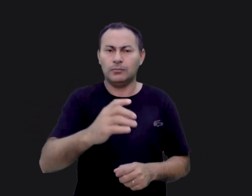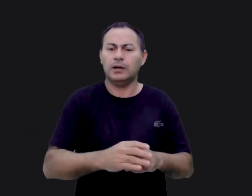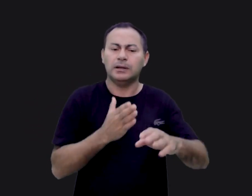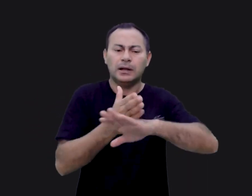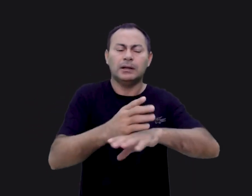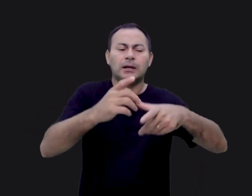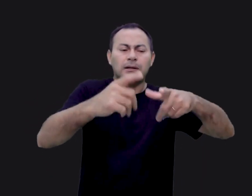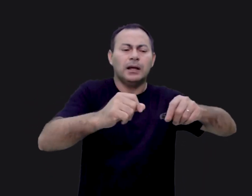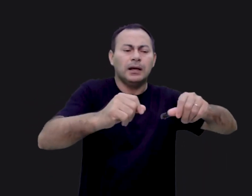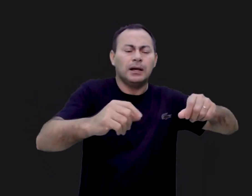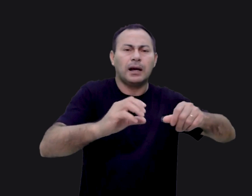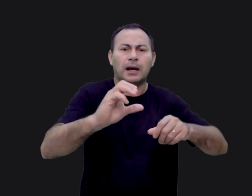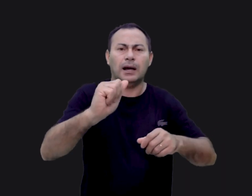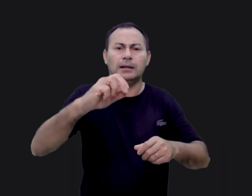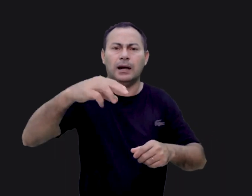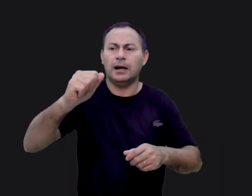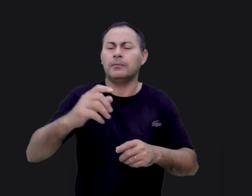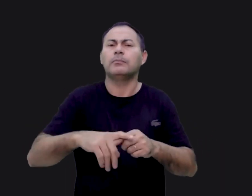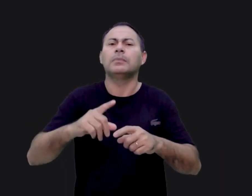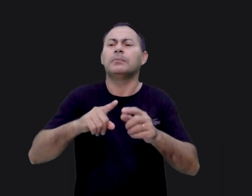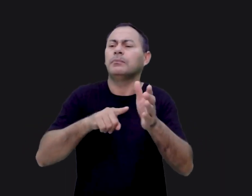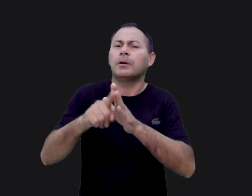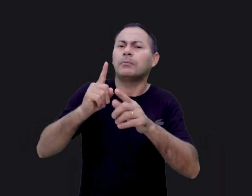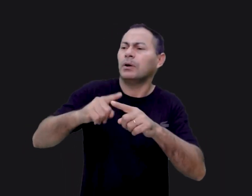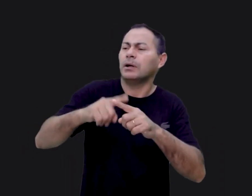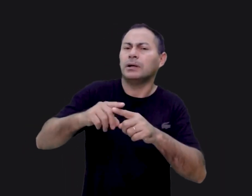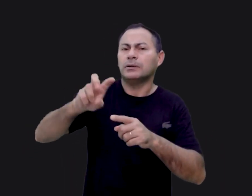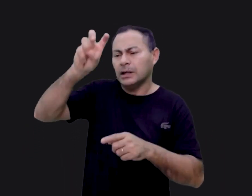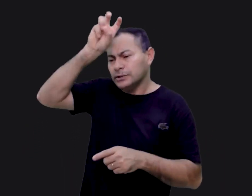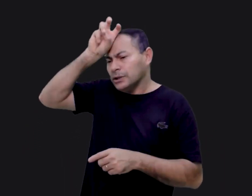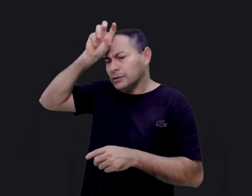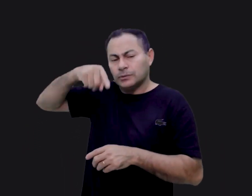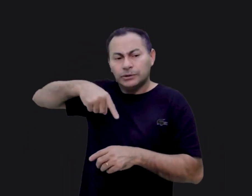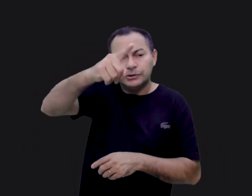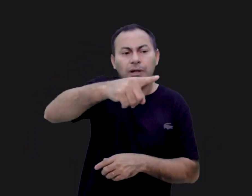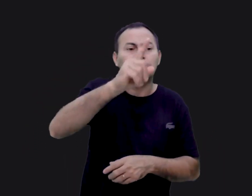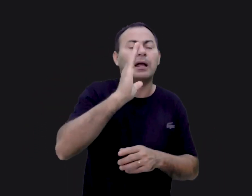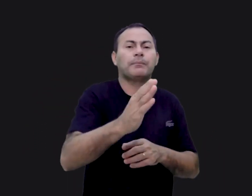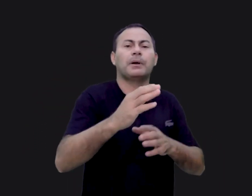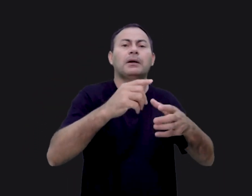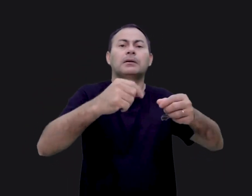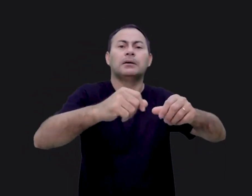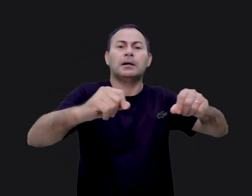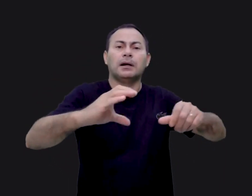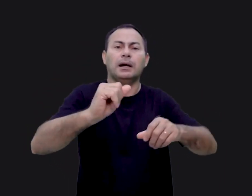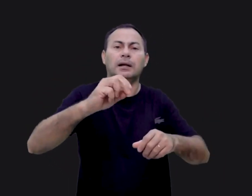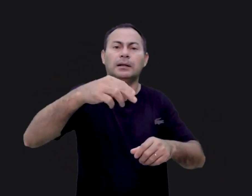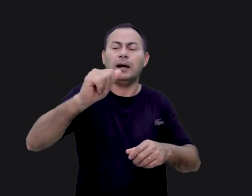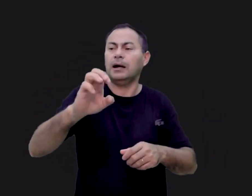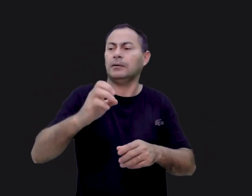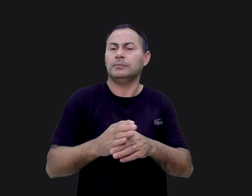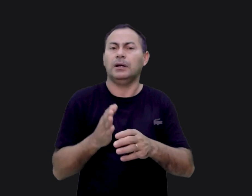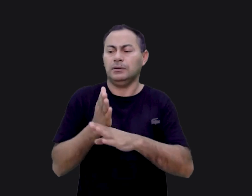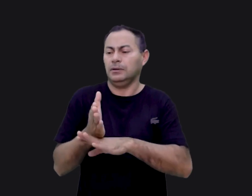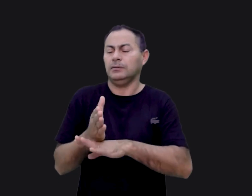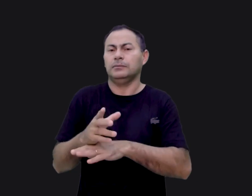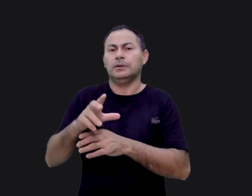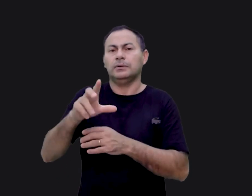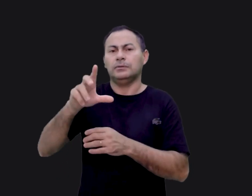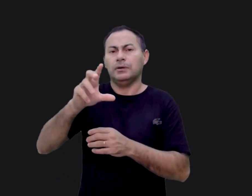perguntar, por que eles não foram do Egito direto para a terra de Canaã, logo acima de Jericó? Em vez disso, eles saíram do Egito, atravessaram o